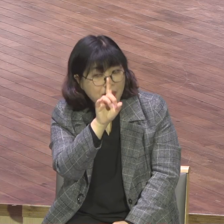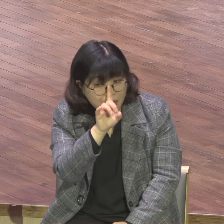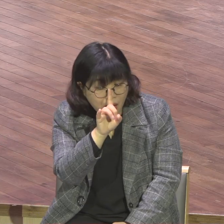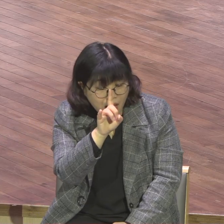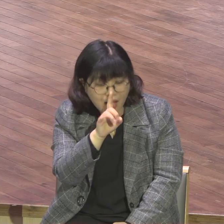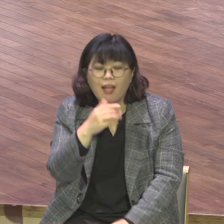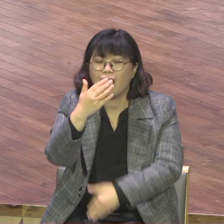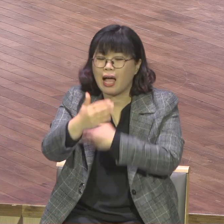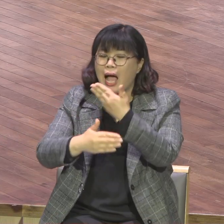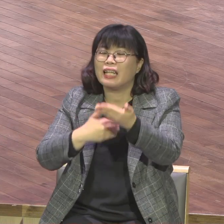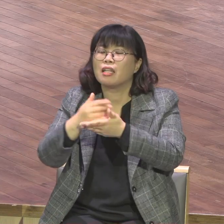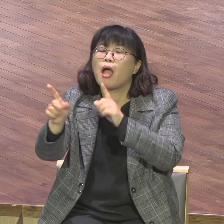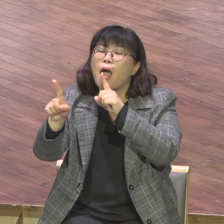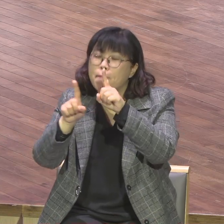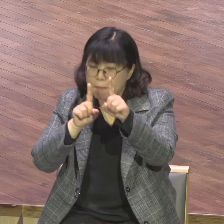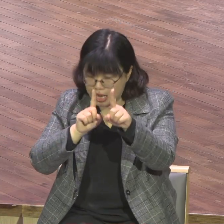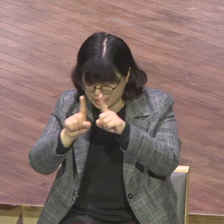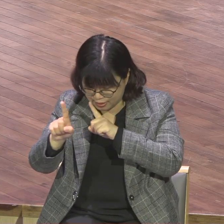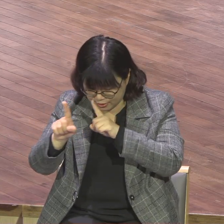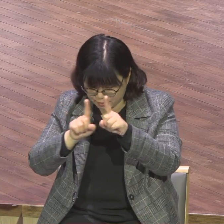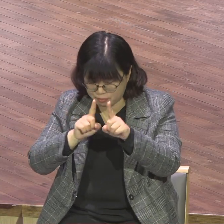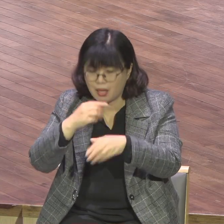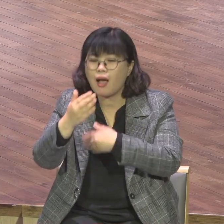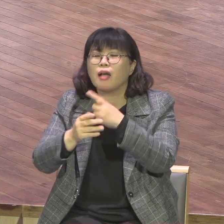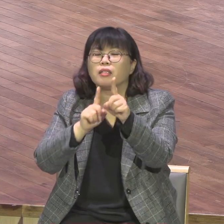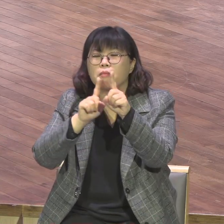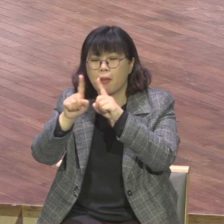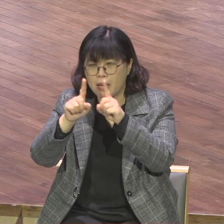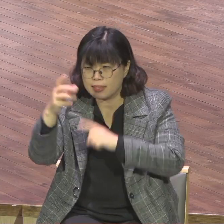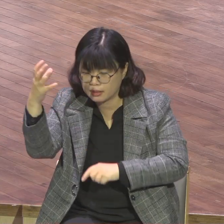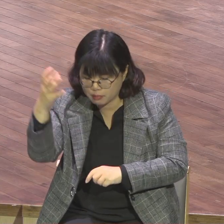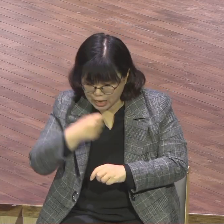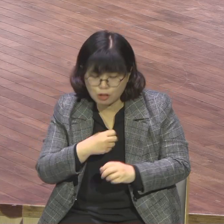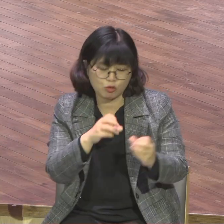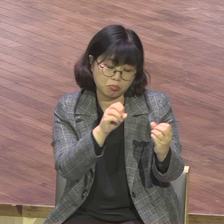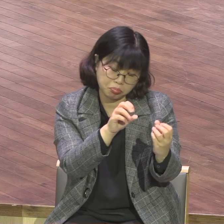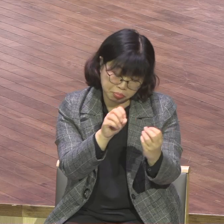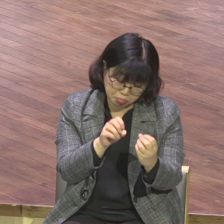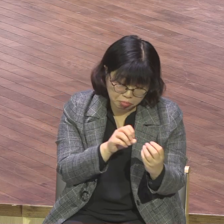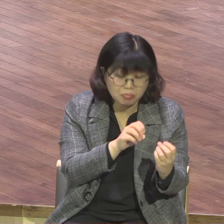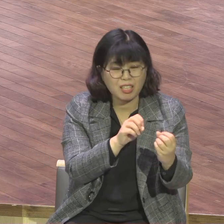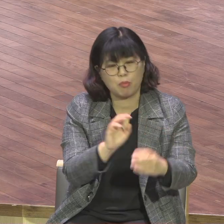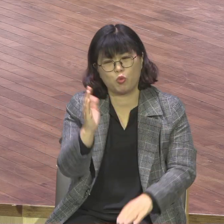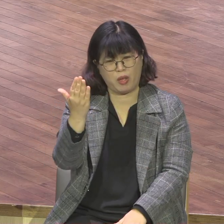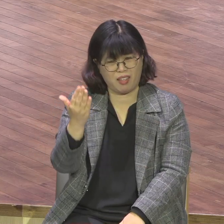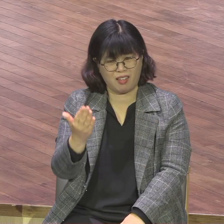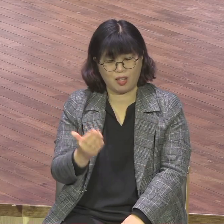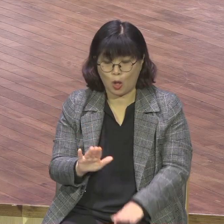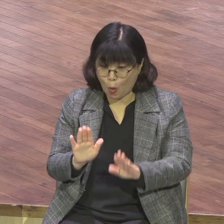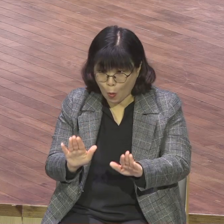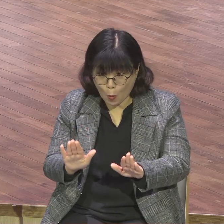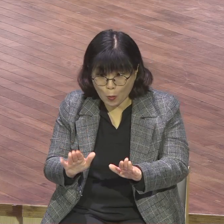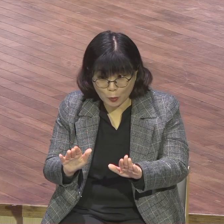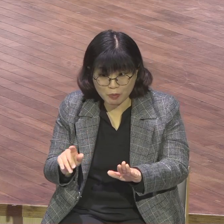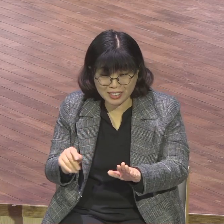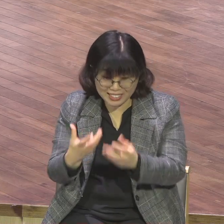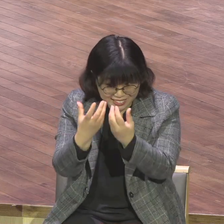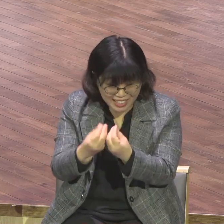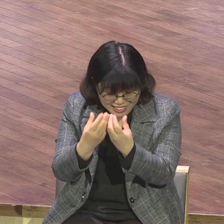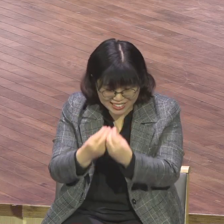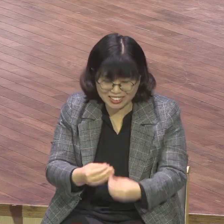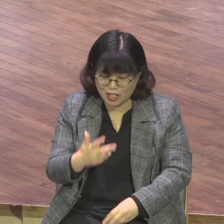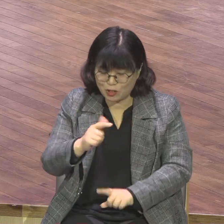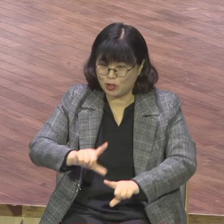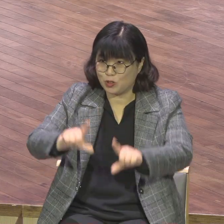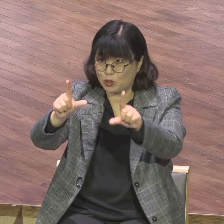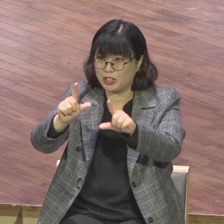언약으로 양육하라 말씀을 그래서 포럼하면 돼요. 그냥 강단 메시지하고 포럼하면 이 말씀으로